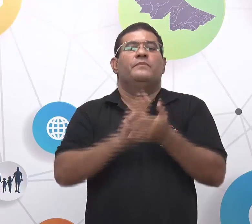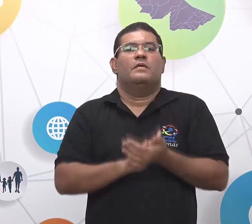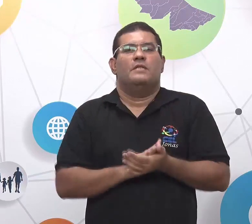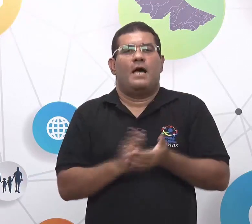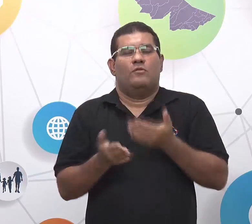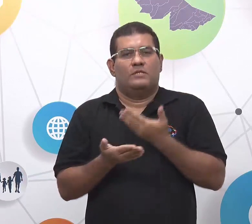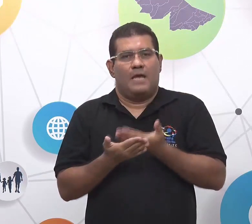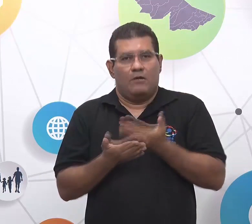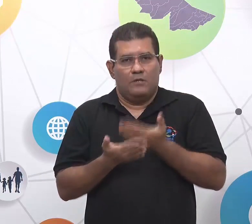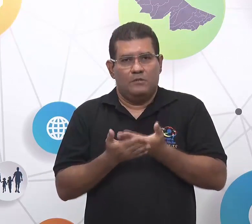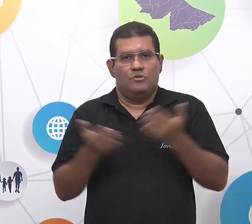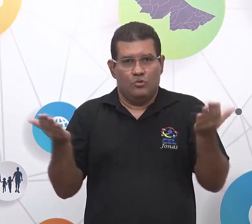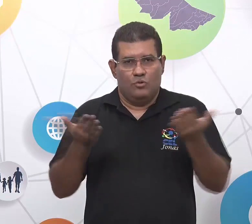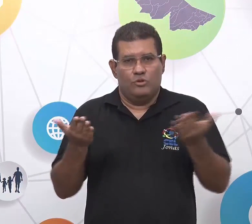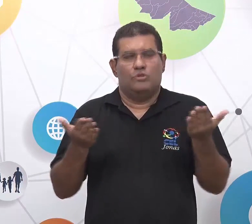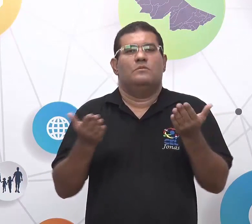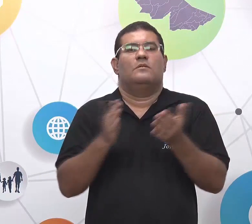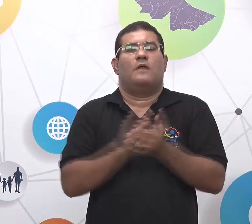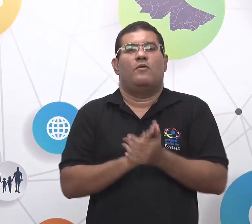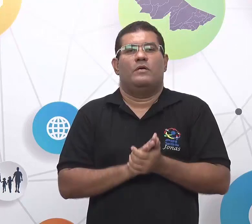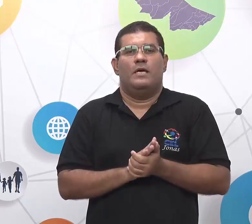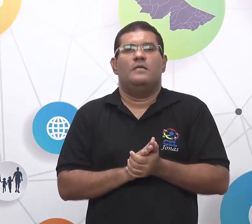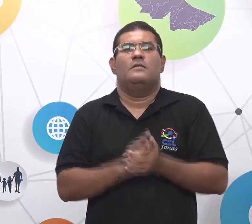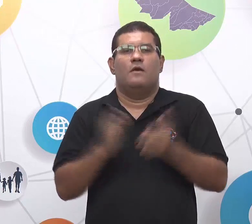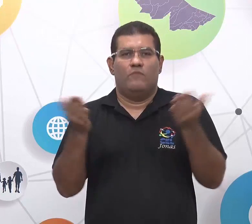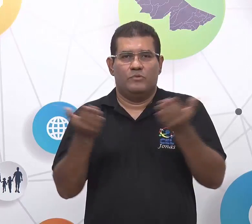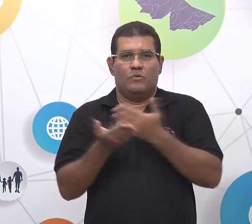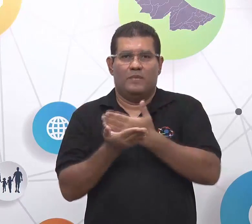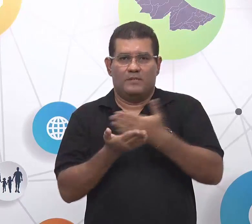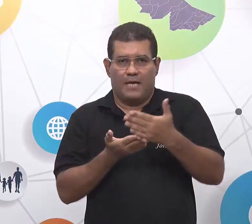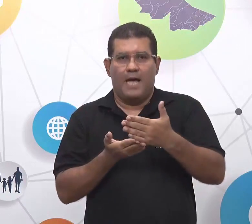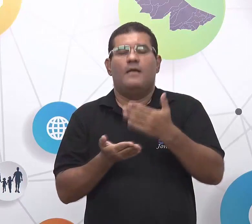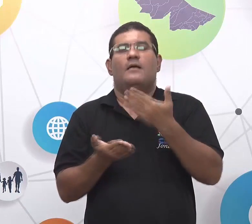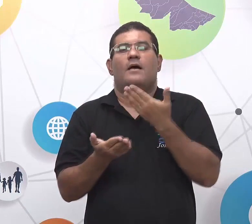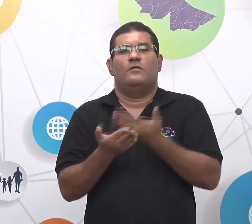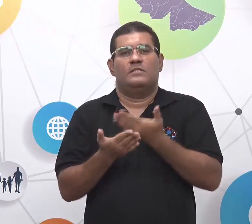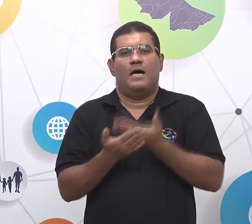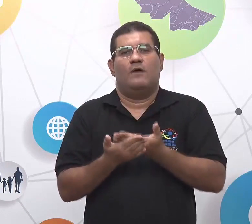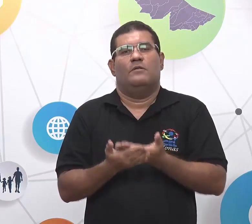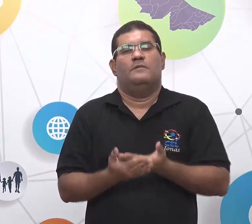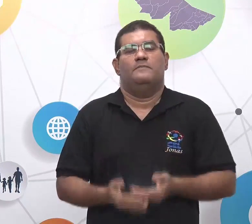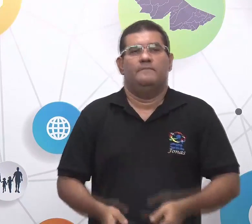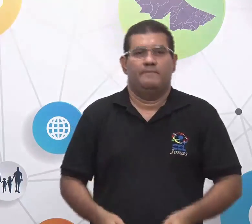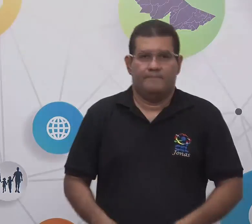da nossa sala de hoje tá ok então vamos começar a nossa alta